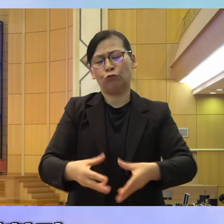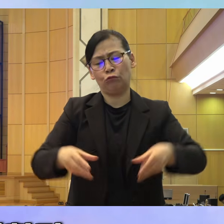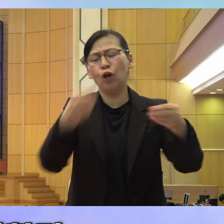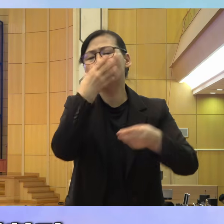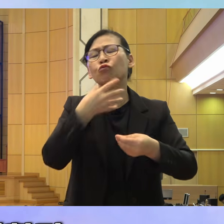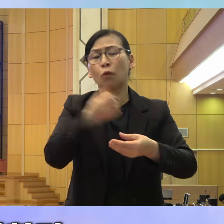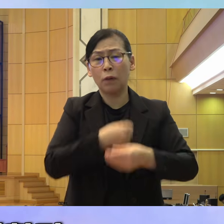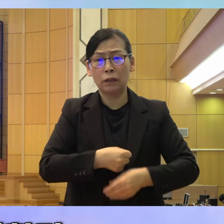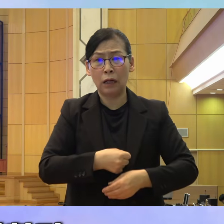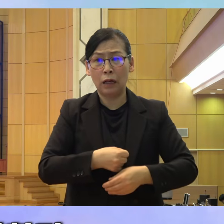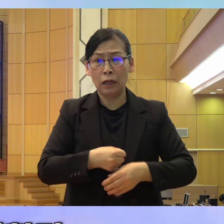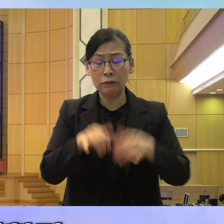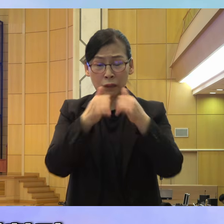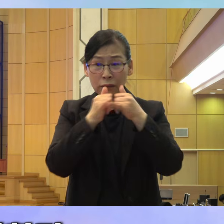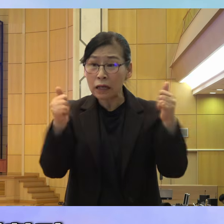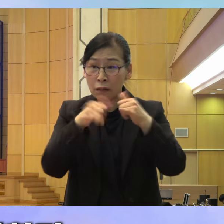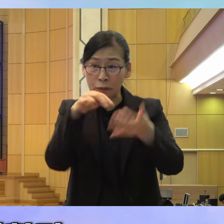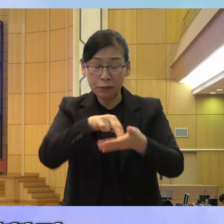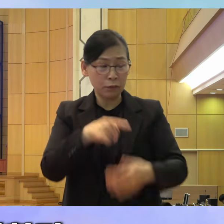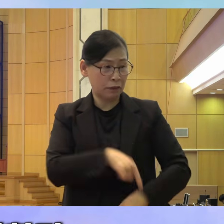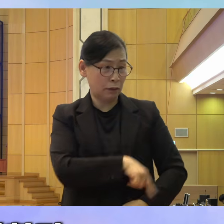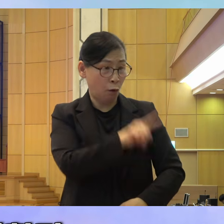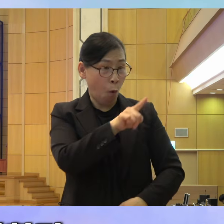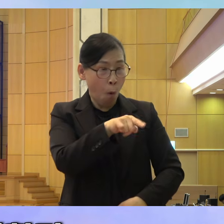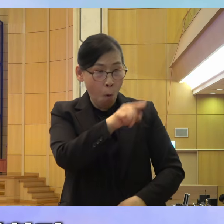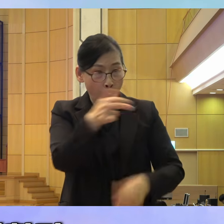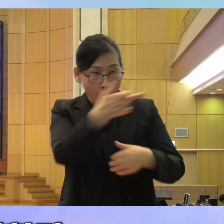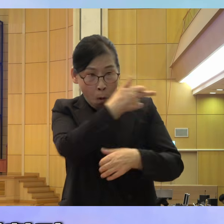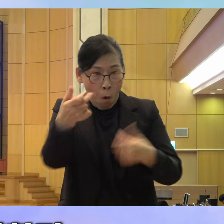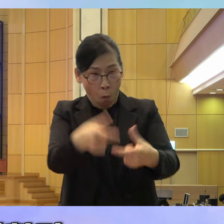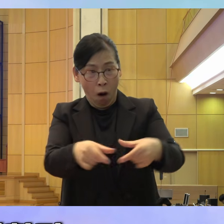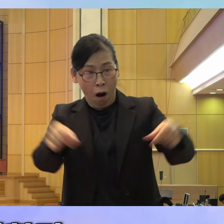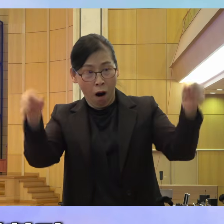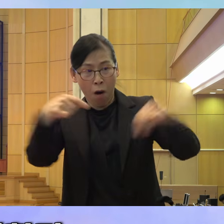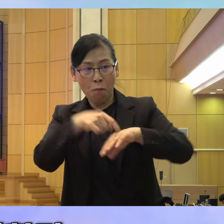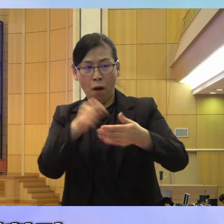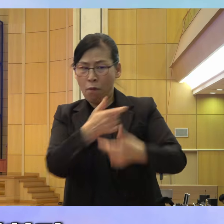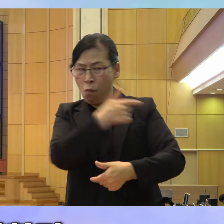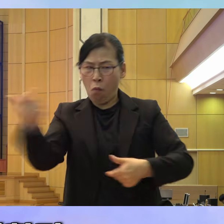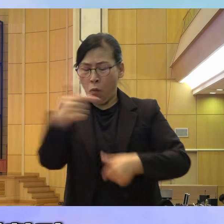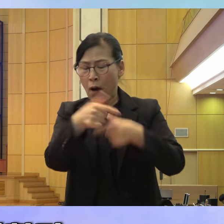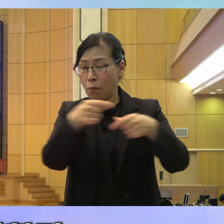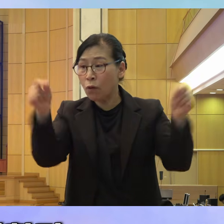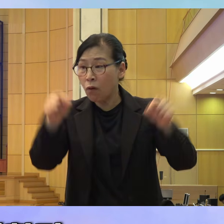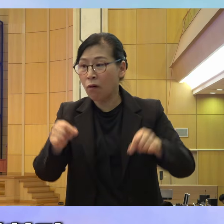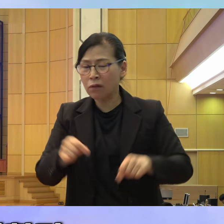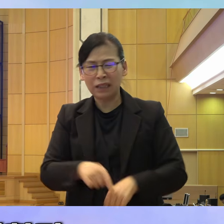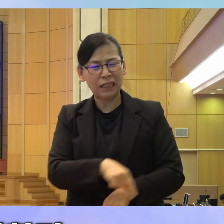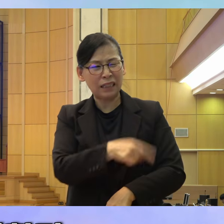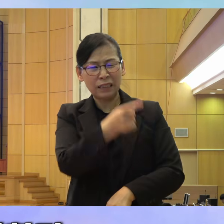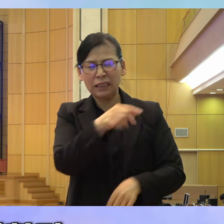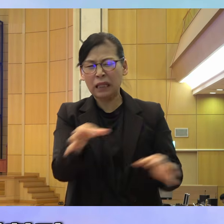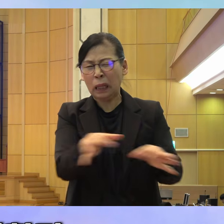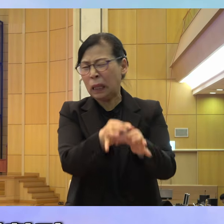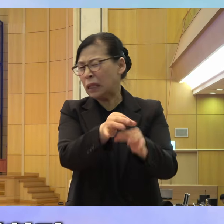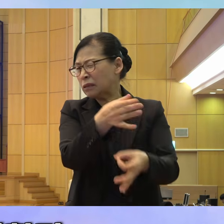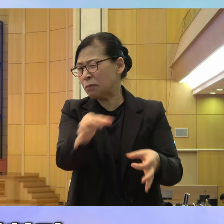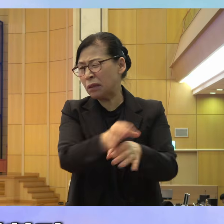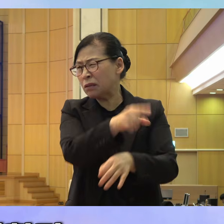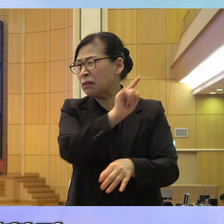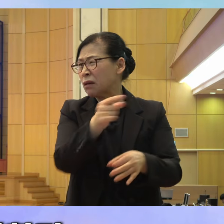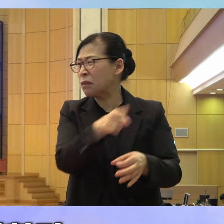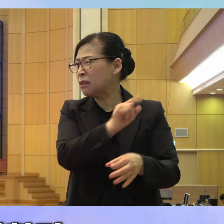저 사람은 그릇이 크다. 아, 그릇이 큰 사람이야. 또 이렇게 말하기도 하고,